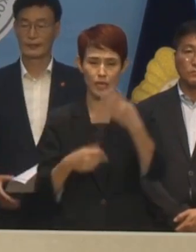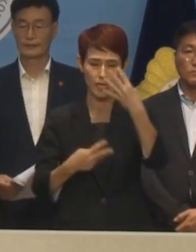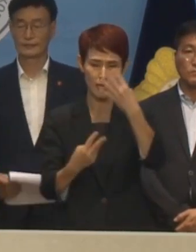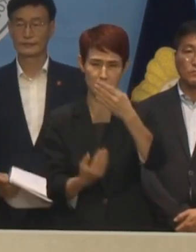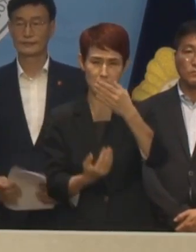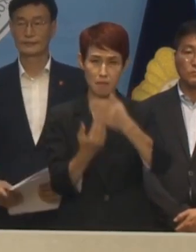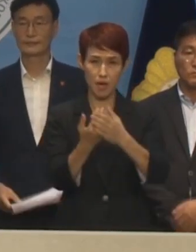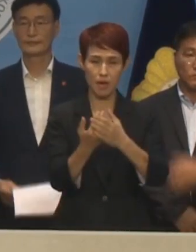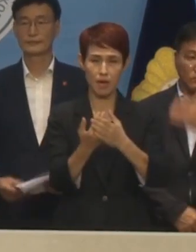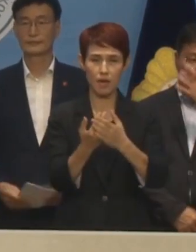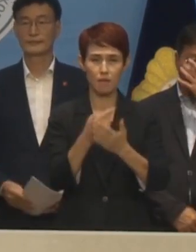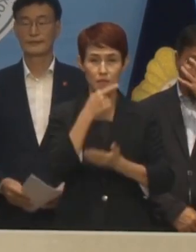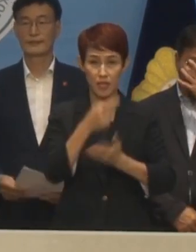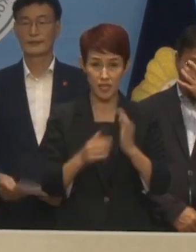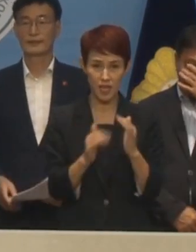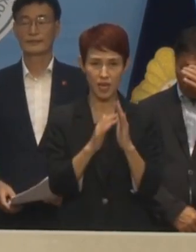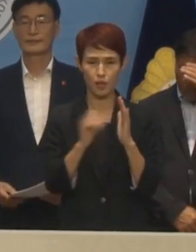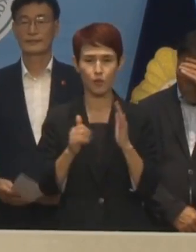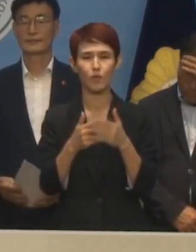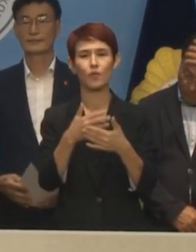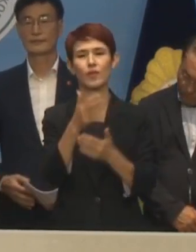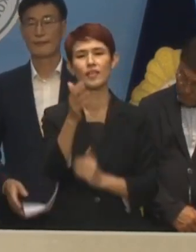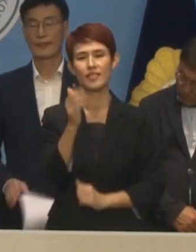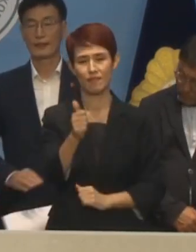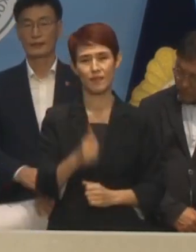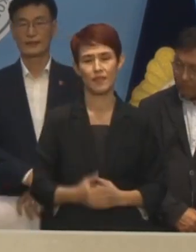유족회장 김창범입니다.